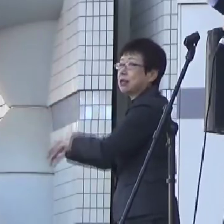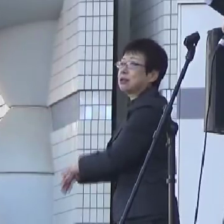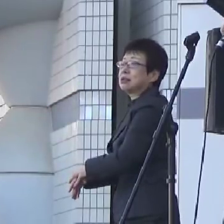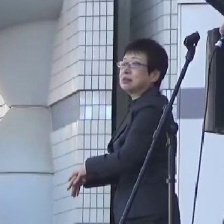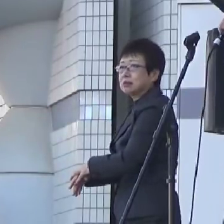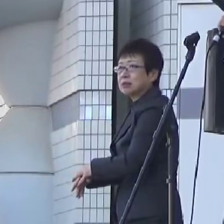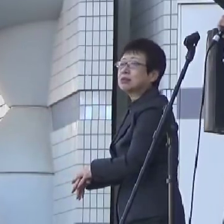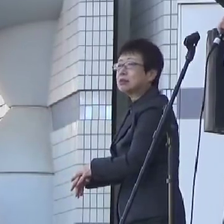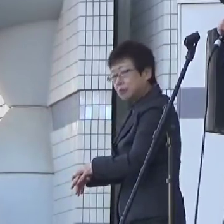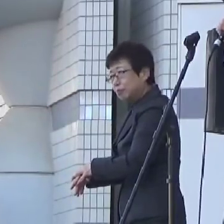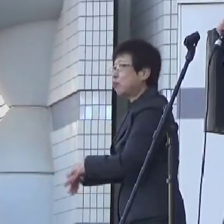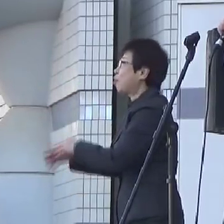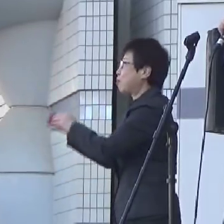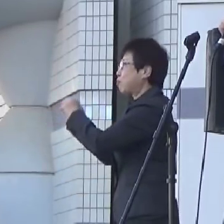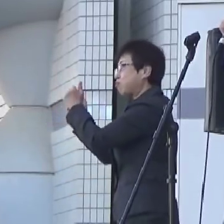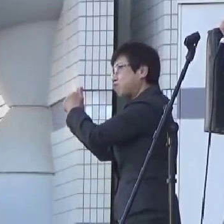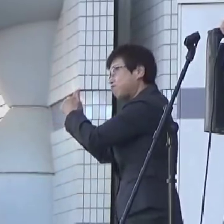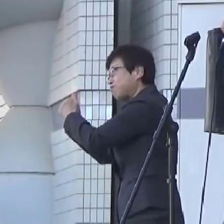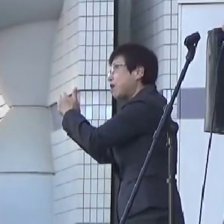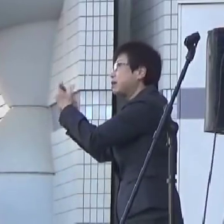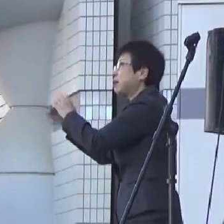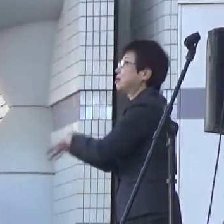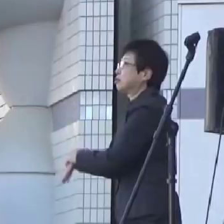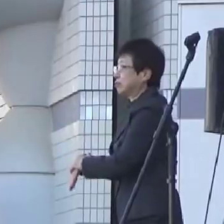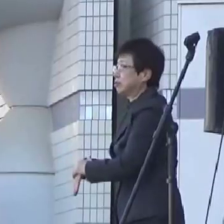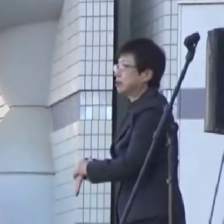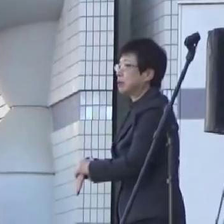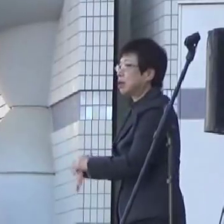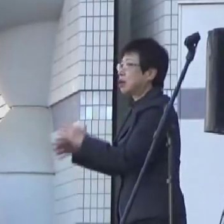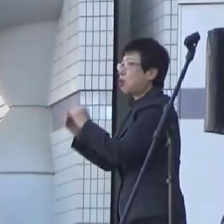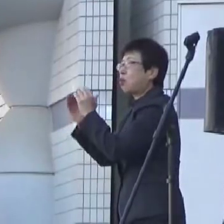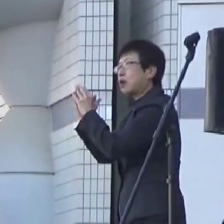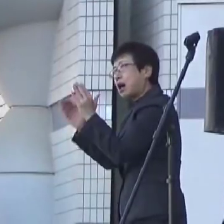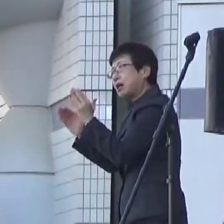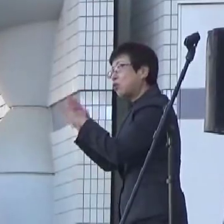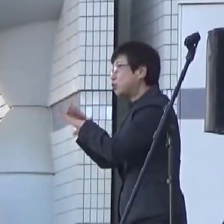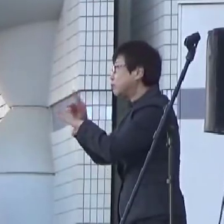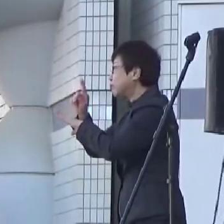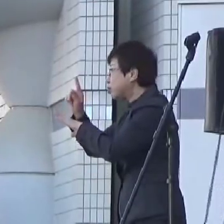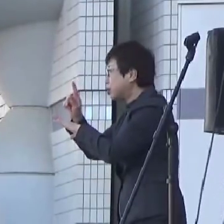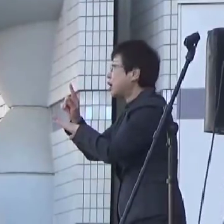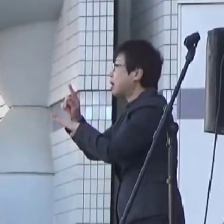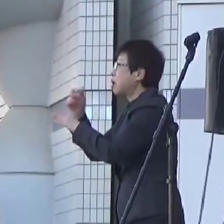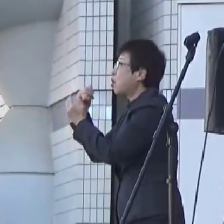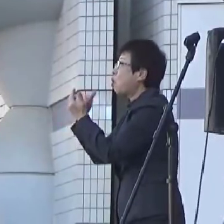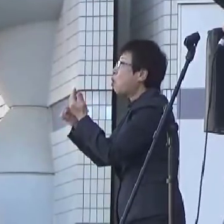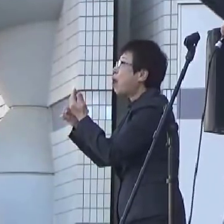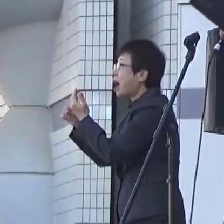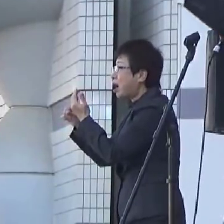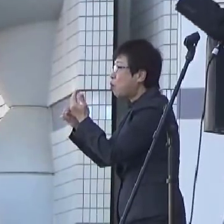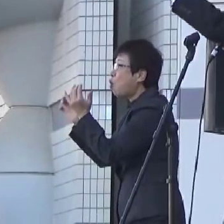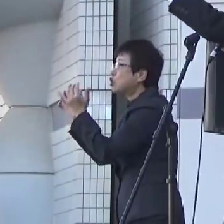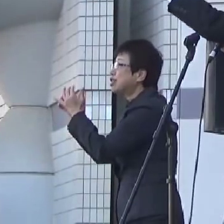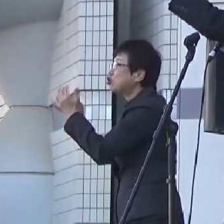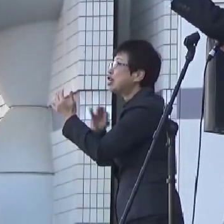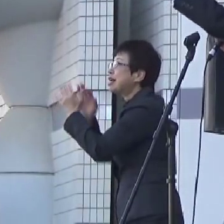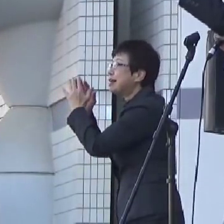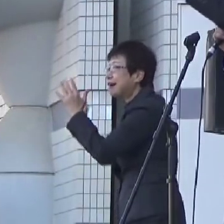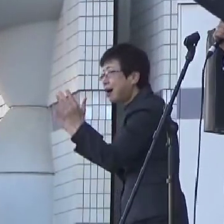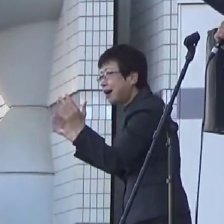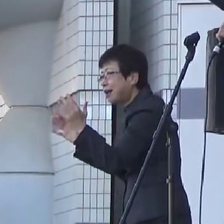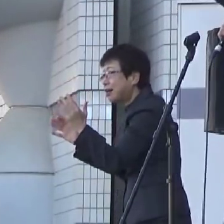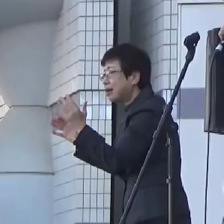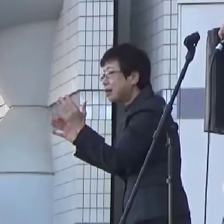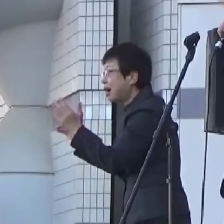通常国会にかかったんですね。で皆さん国会の仕組みとしてですね、この法案を審議する委員会っていうのが